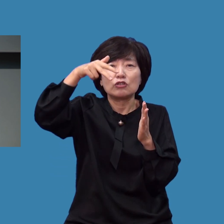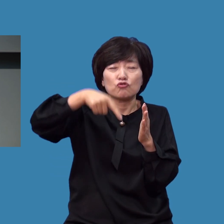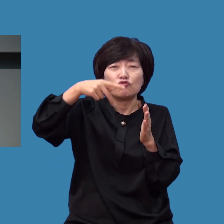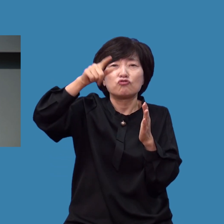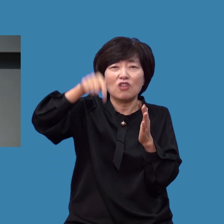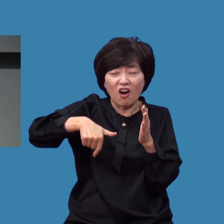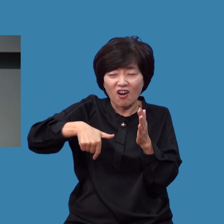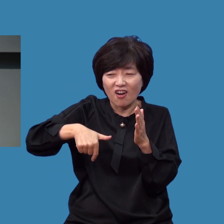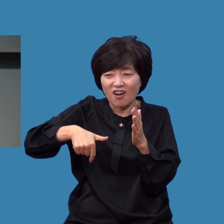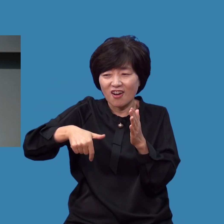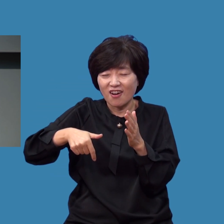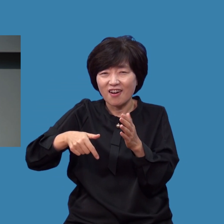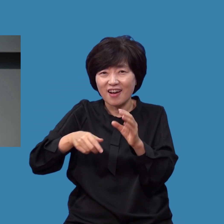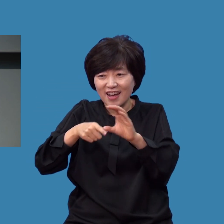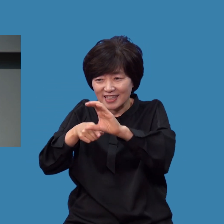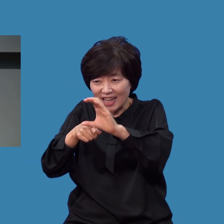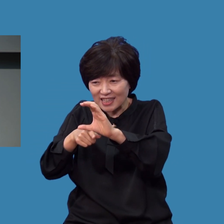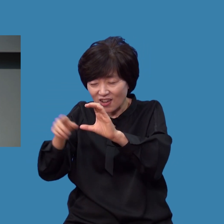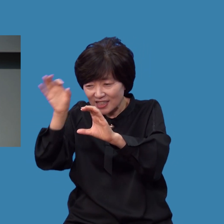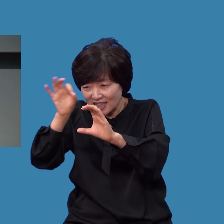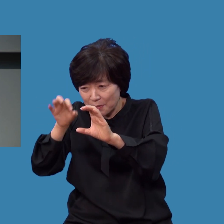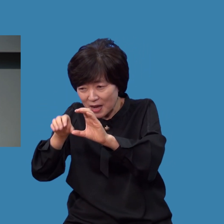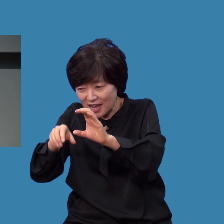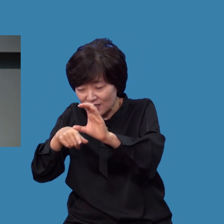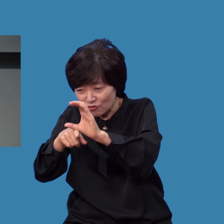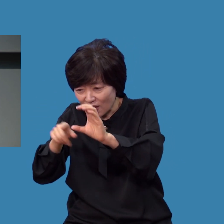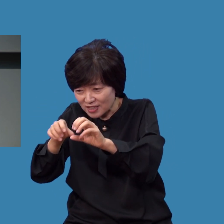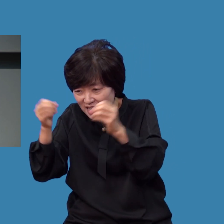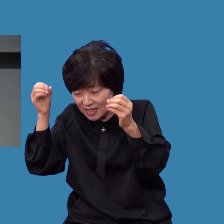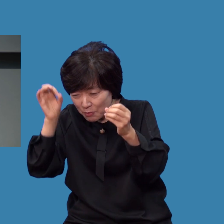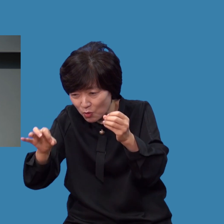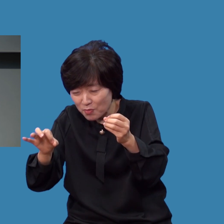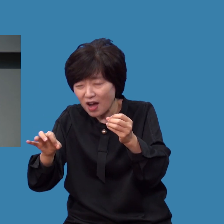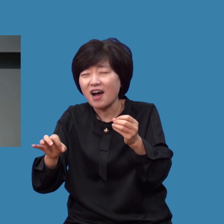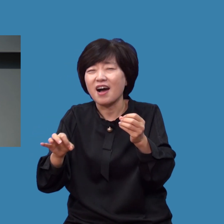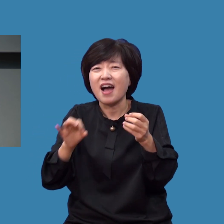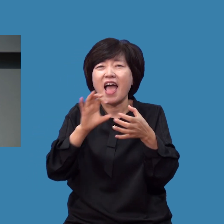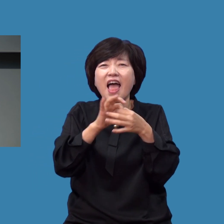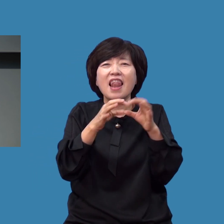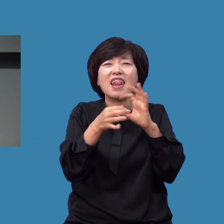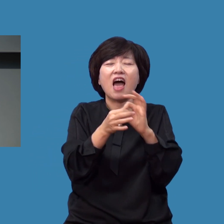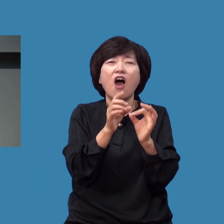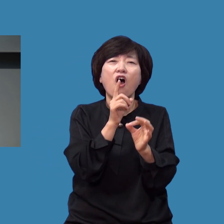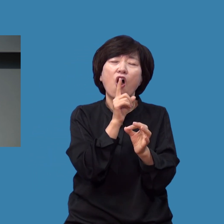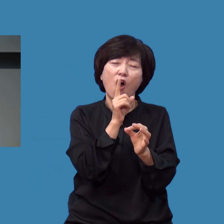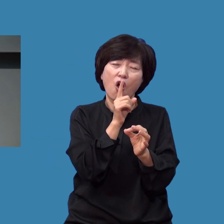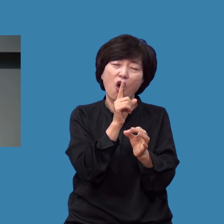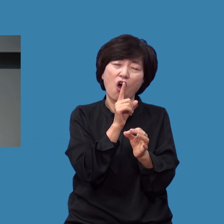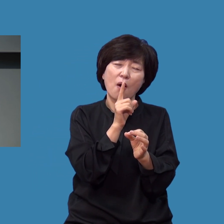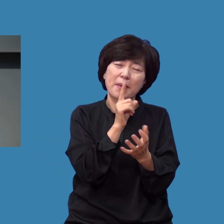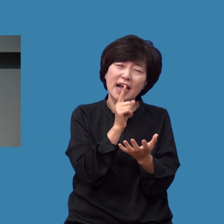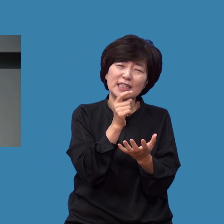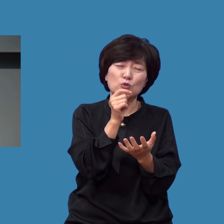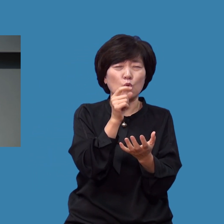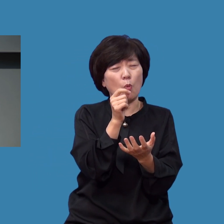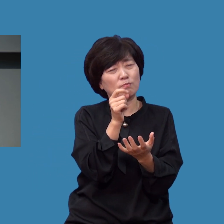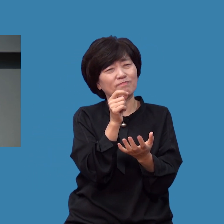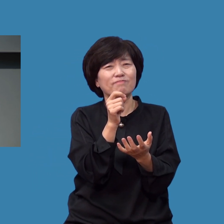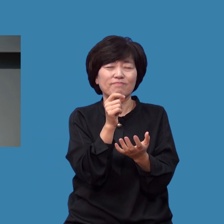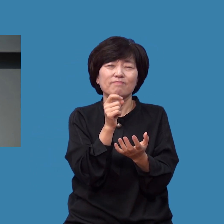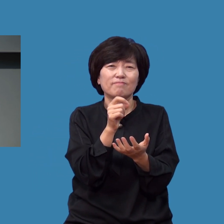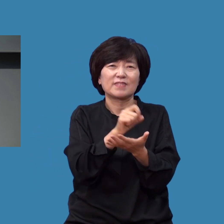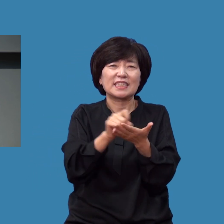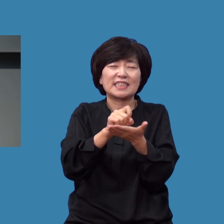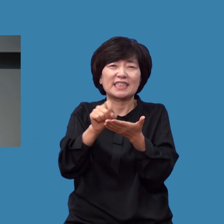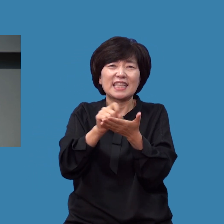주석. 네, 그럼 주석에 친절하게 설명되어 있습니다. 이게 헬라어 표기가 굉장히 해석이 애매하고 이중적으로 되어 있는 표기로 되어